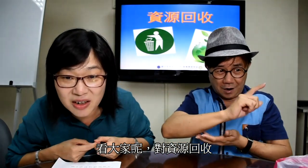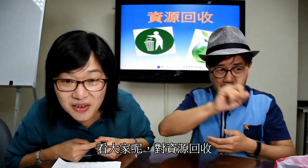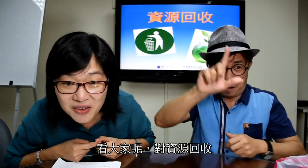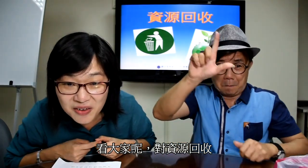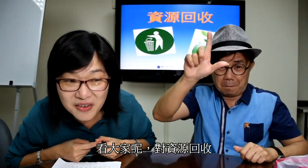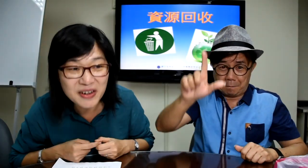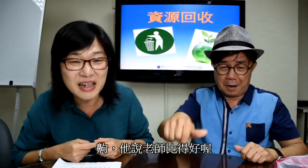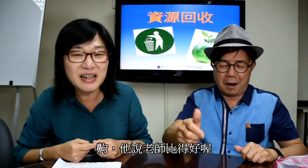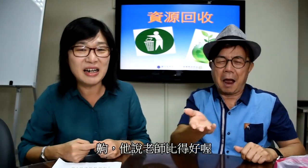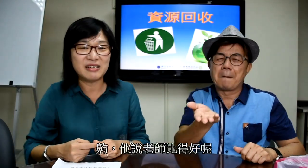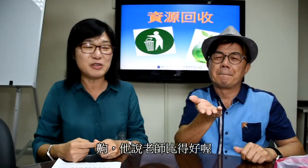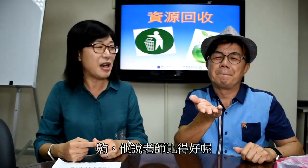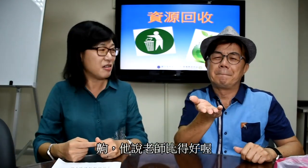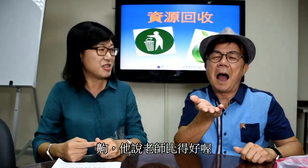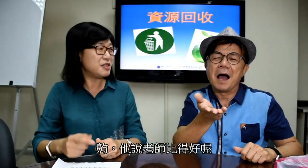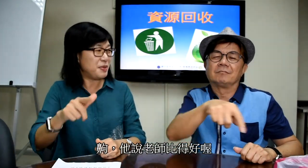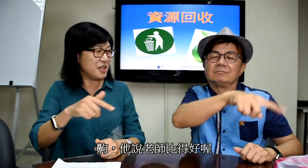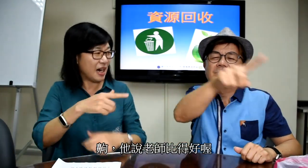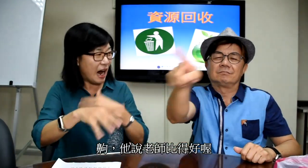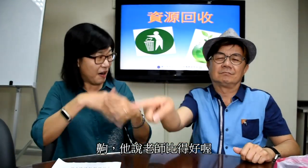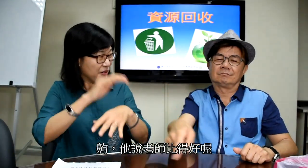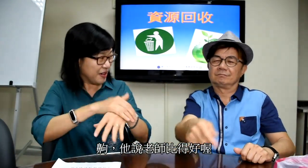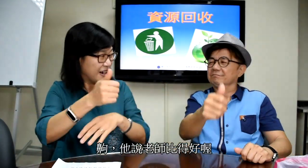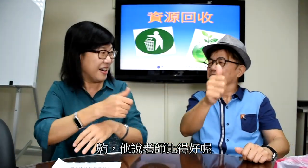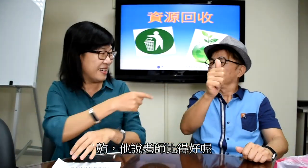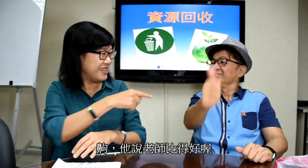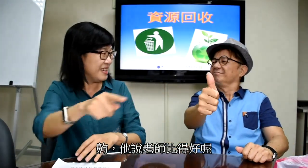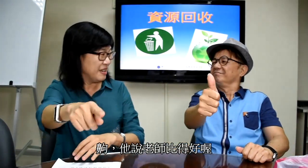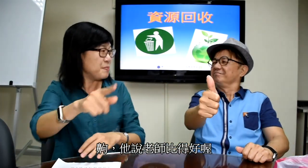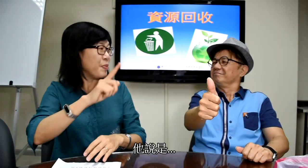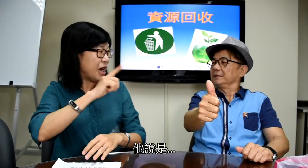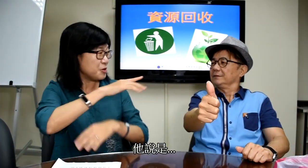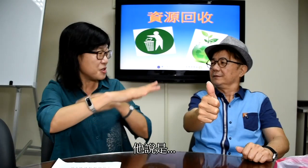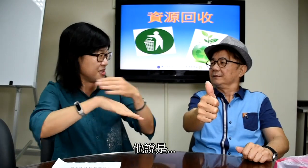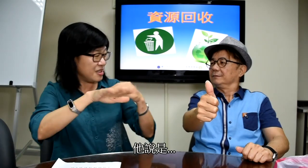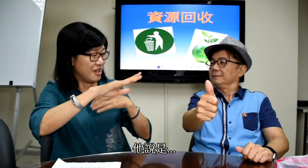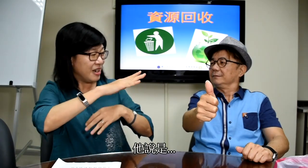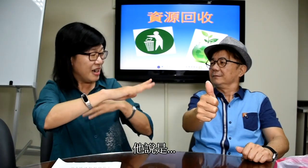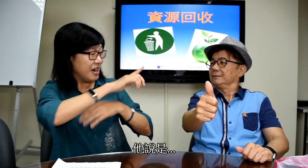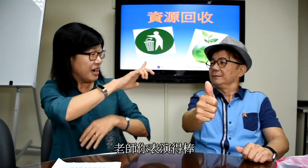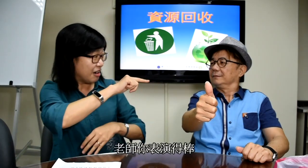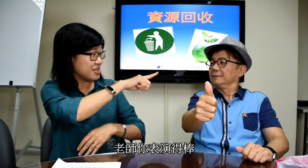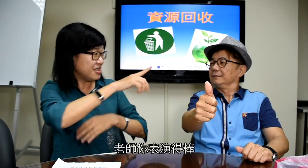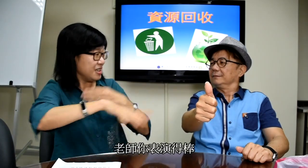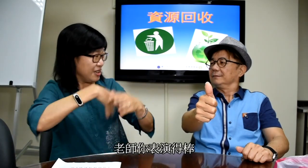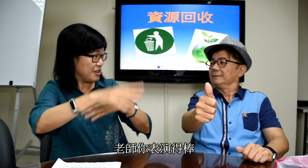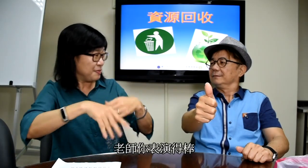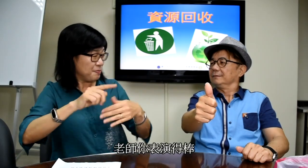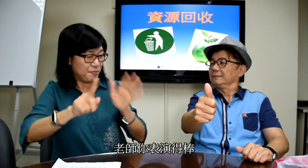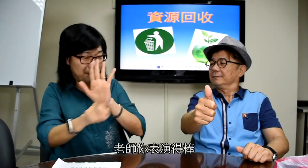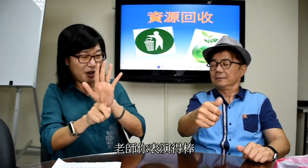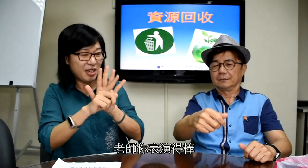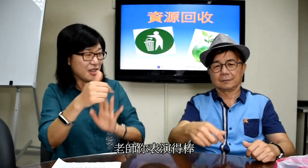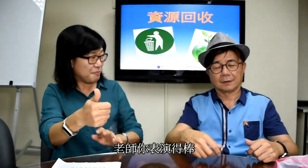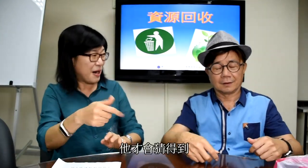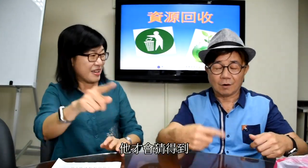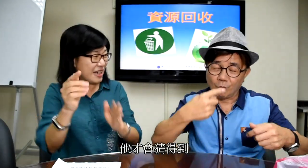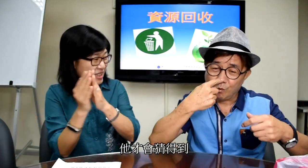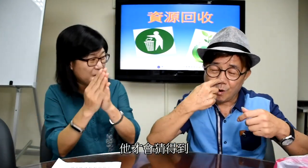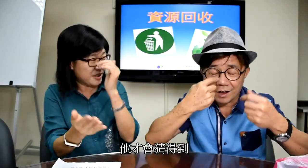收，好，他说老师比得好哦，他说是老师你表演的棒，他才会猜